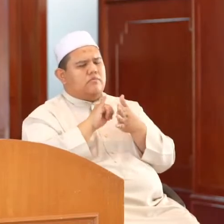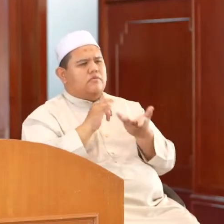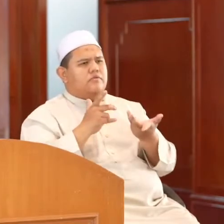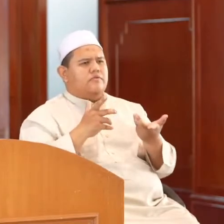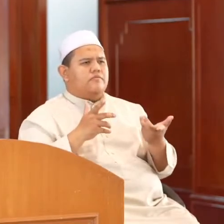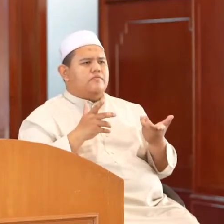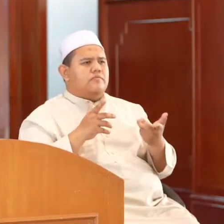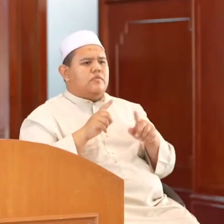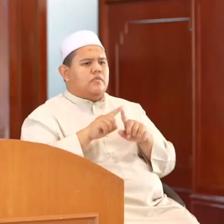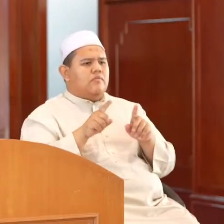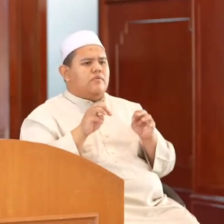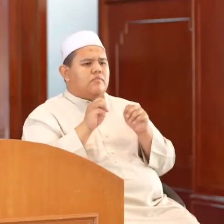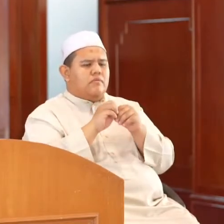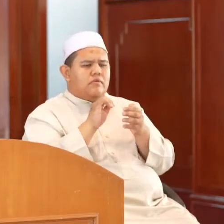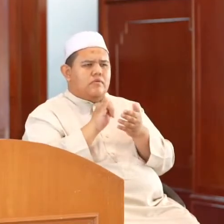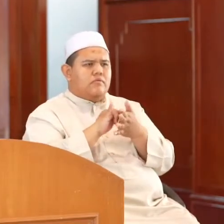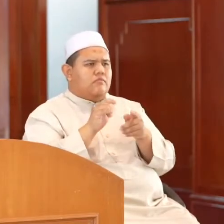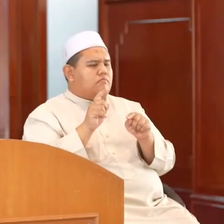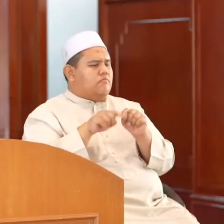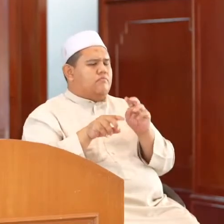Tapi natijahnya tu